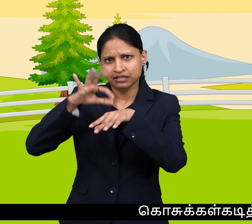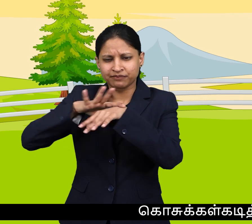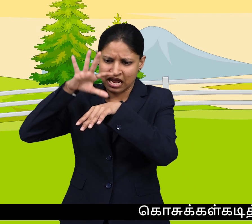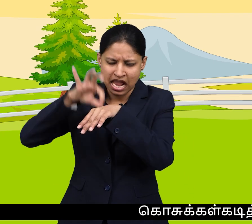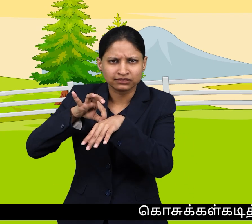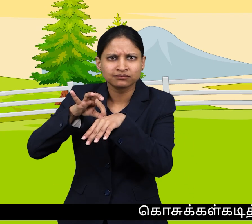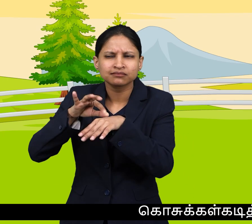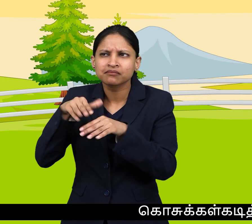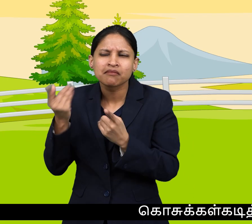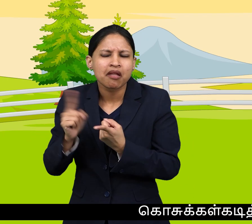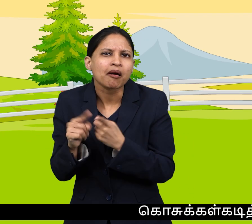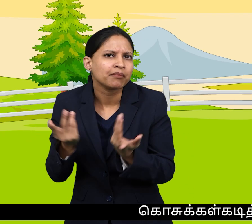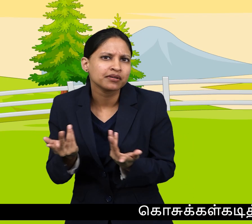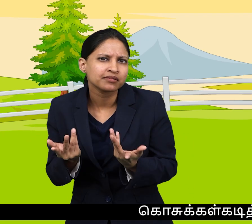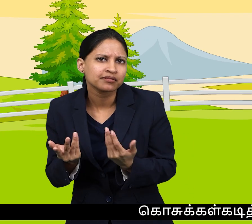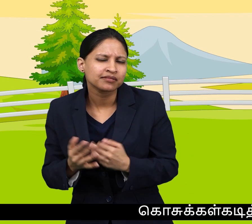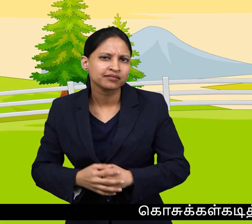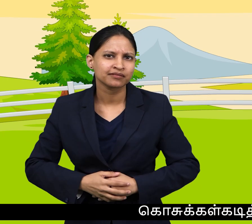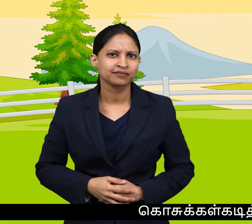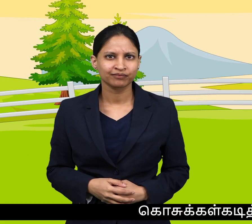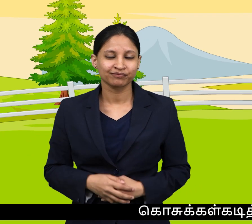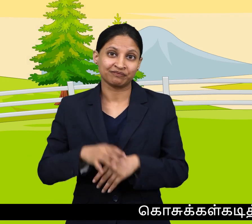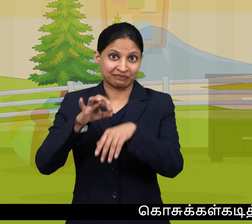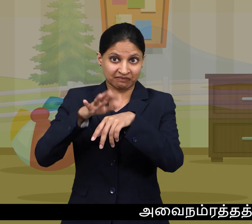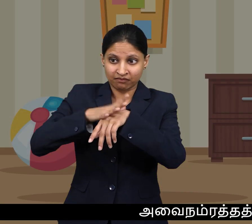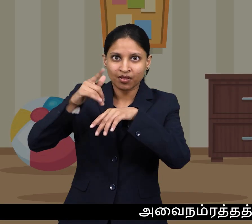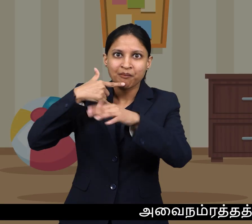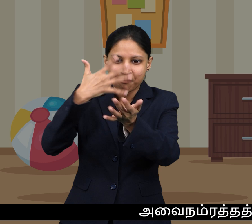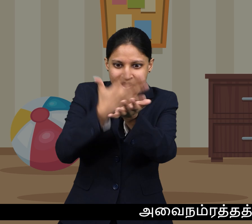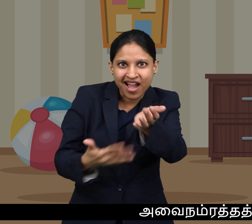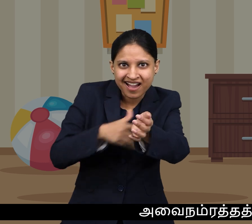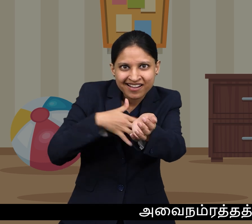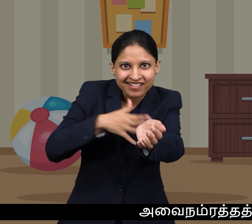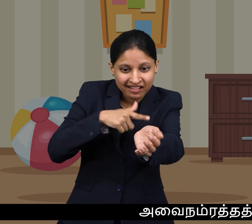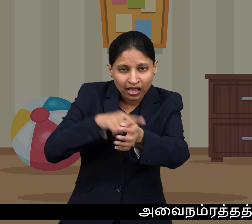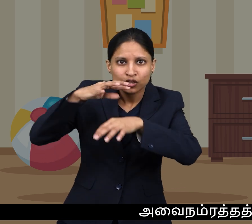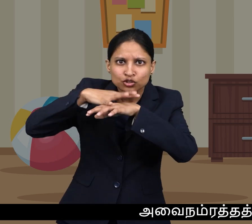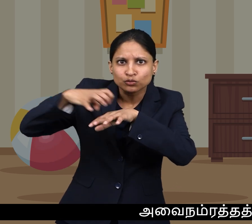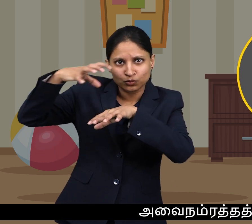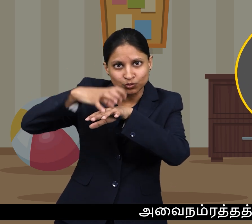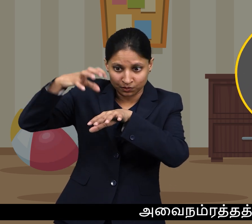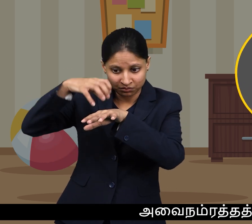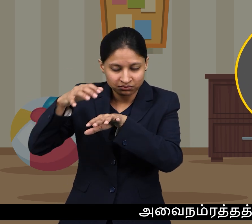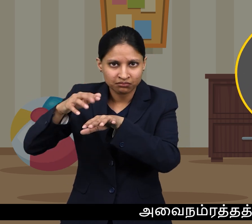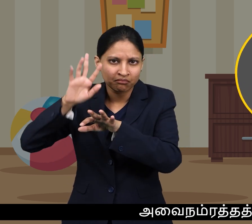கொசுக்கள் நம்மை கடித்தால் என்ன நடக்கும்? அவை நம் இரத்தத்தை உறிஞ்சுகின்றன.